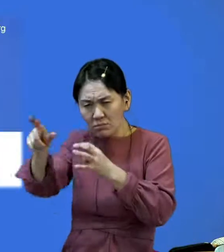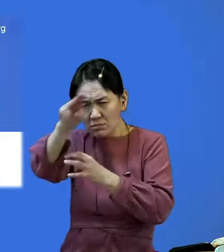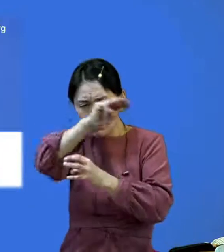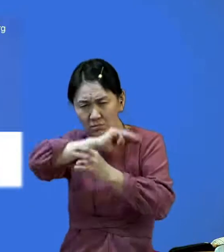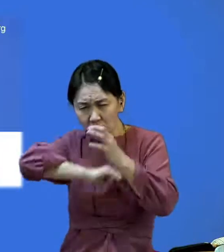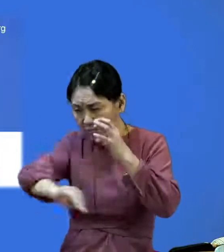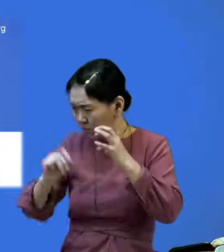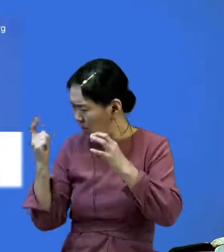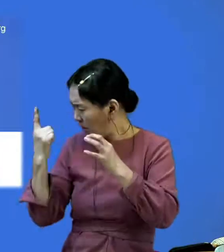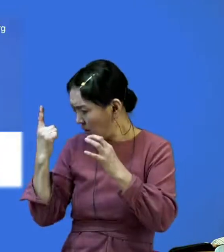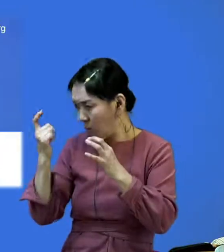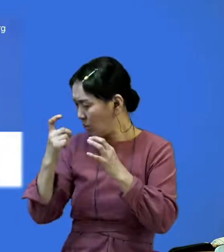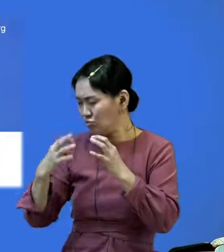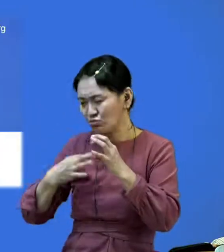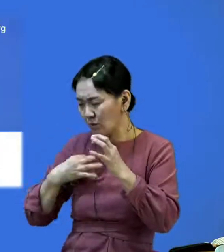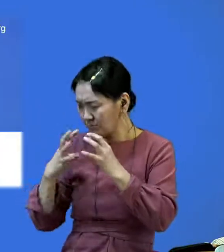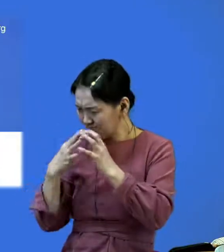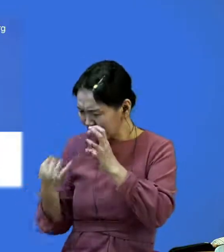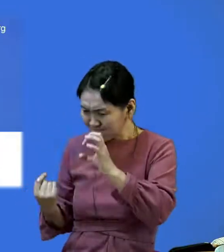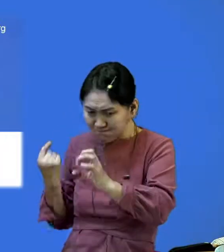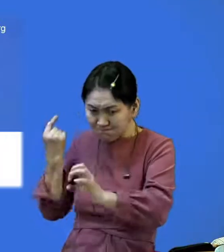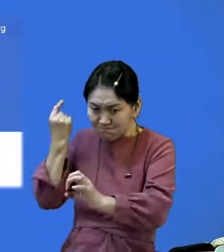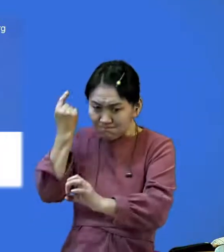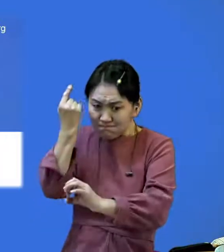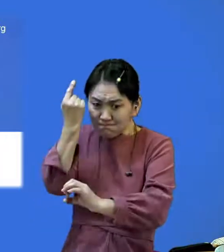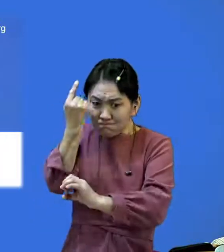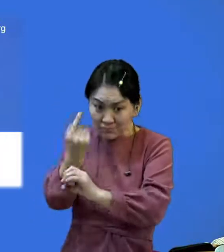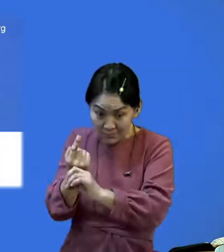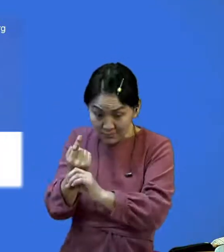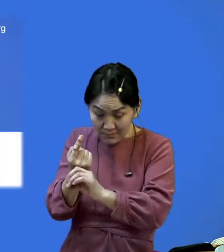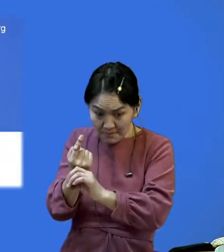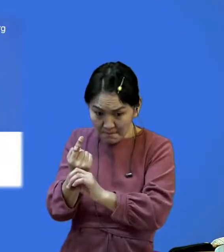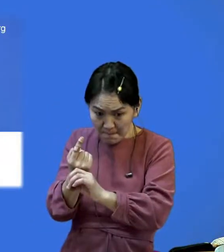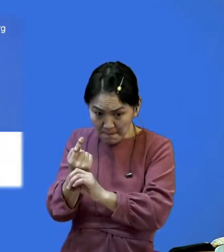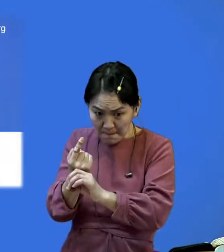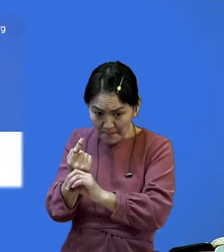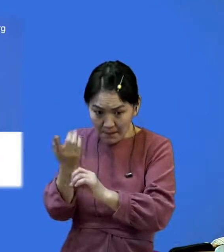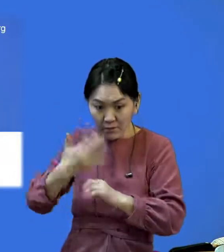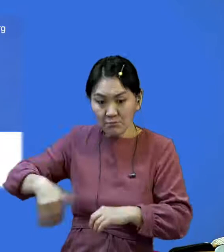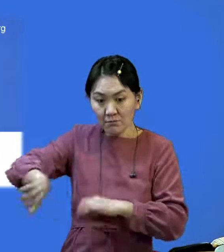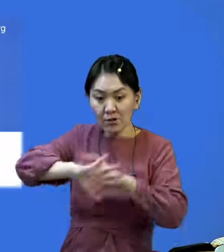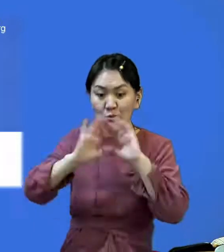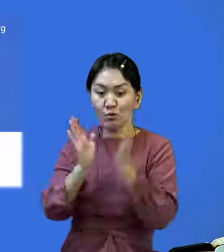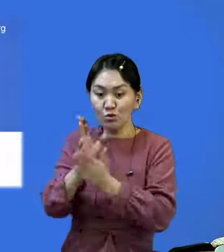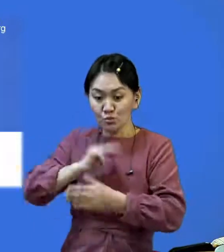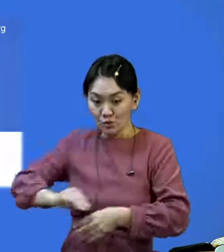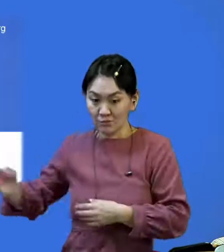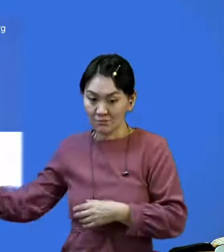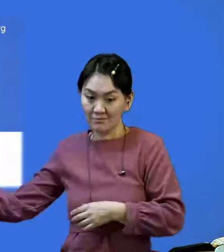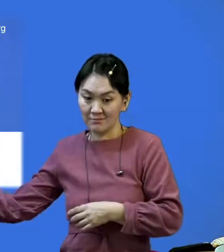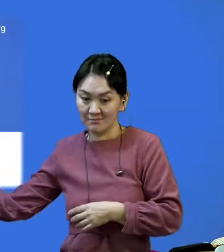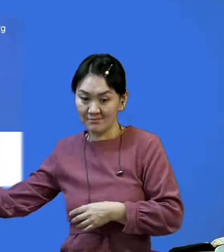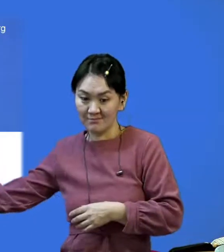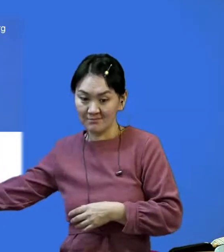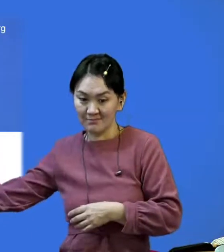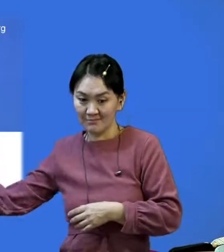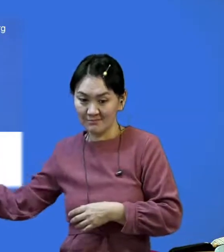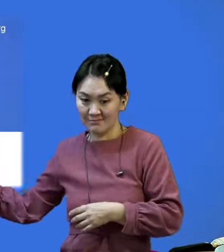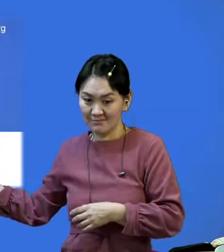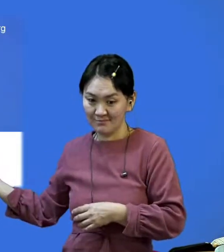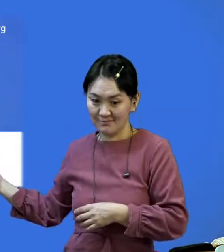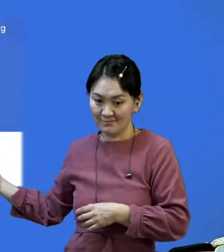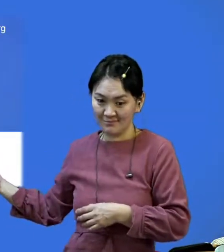бид бүхний төлөө. Энэ дээрээс бид бүхний төлөө гэдээ байгаа нь